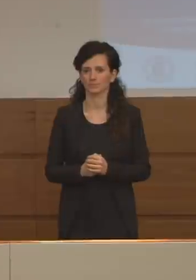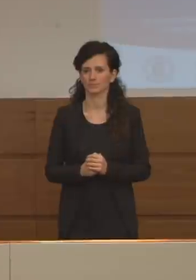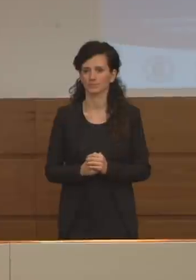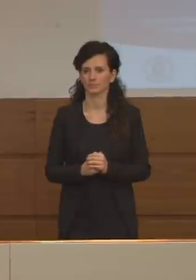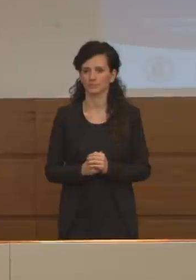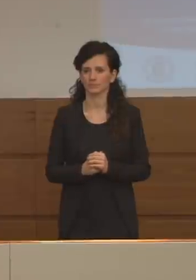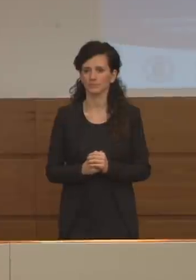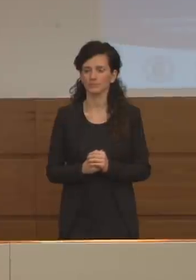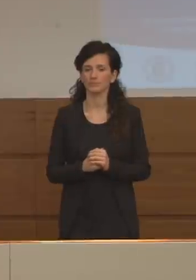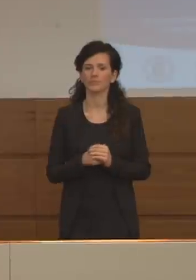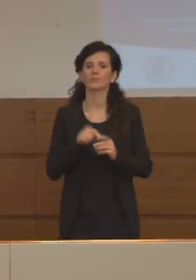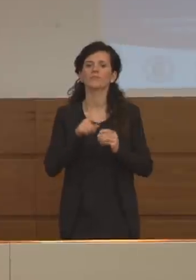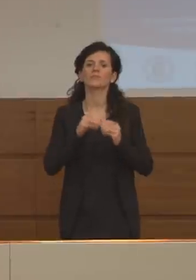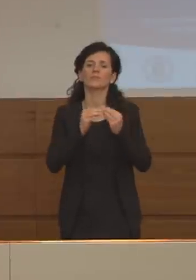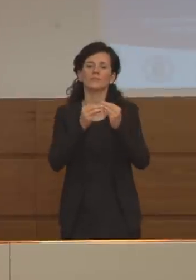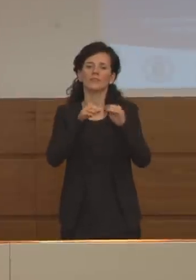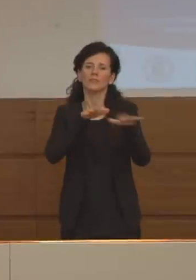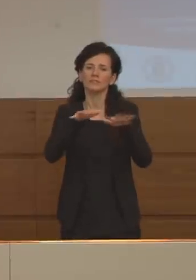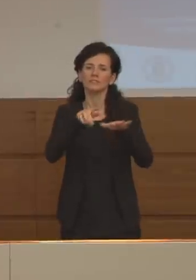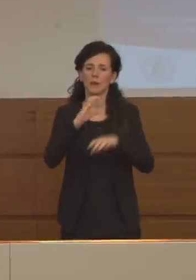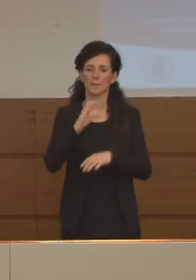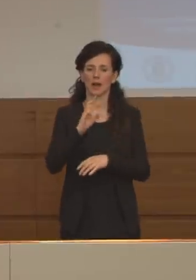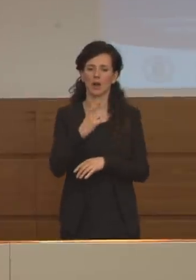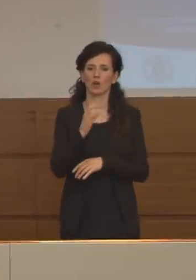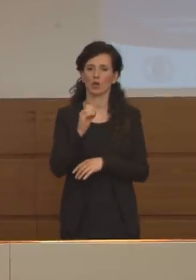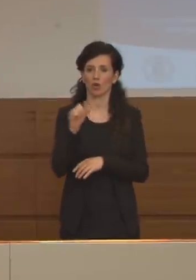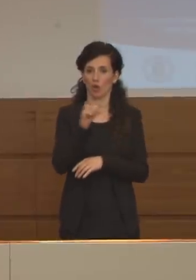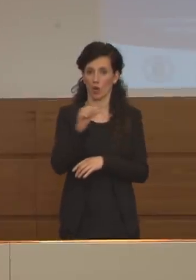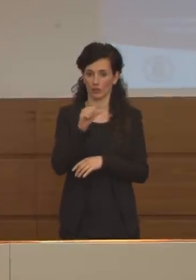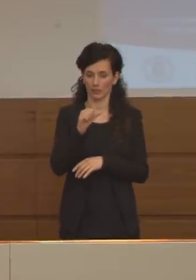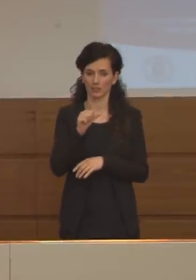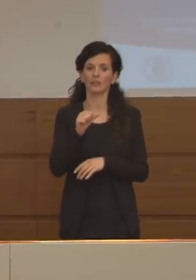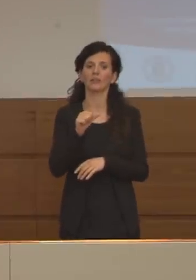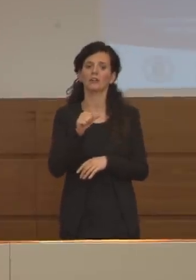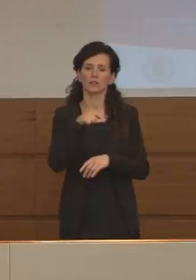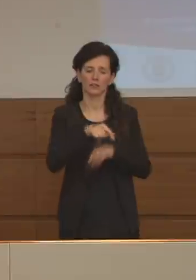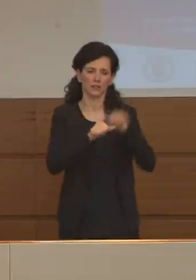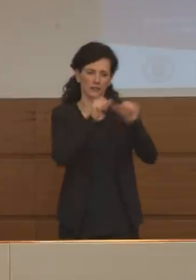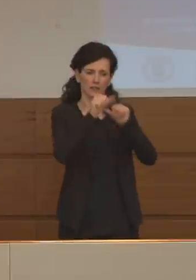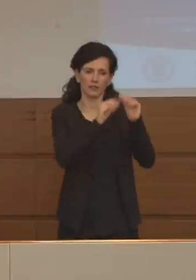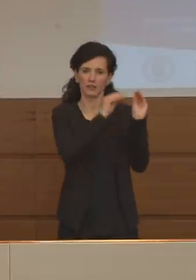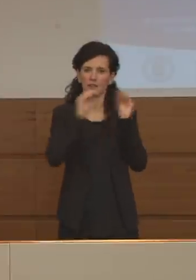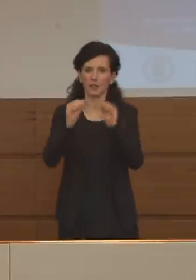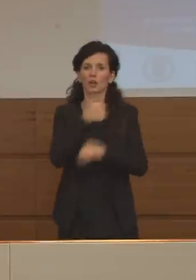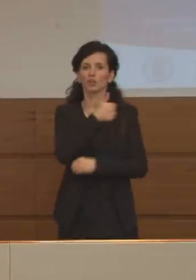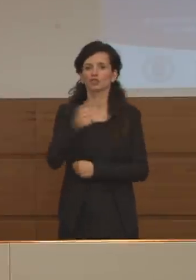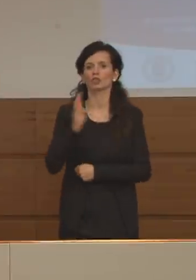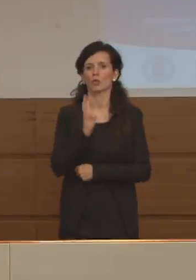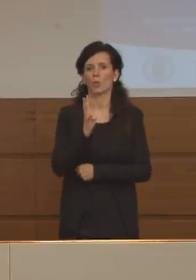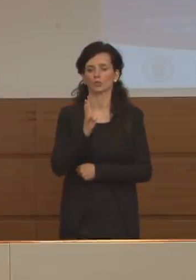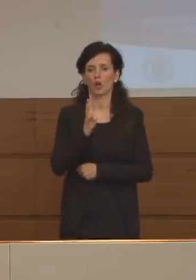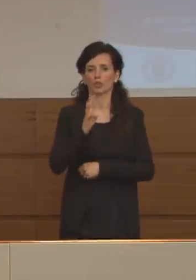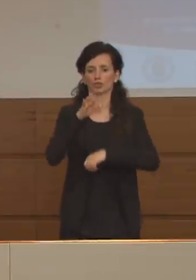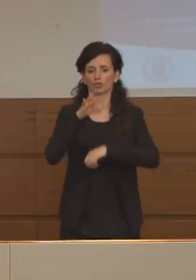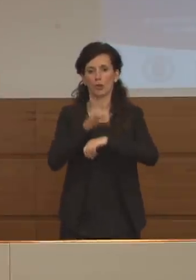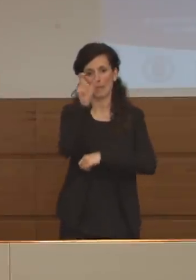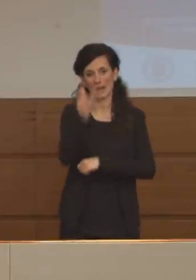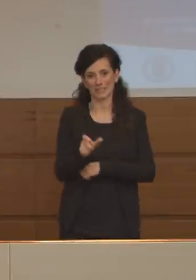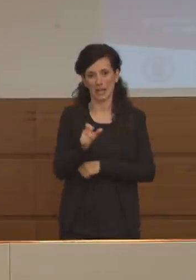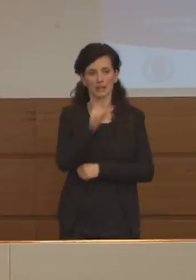riguarda la cross ad oggi sono stati trasferiti 114 pazienti dalla lombardia